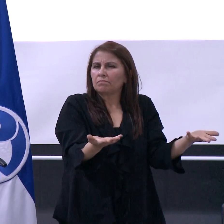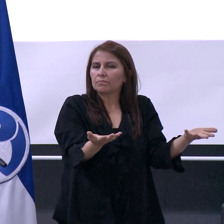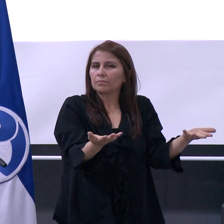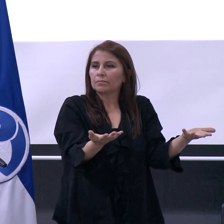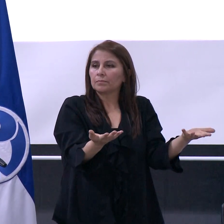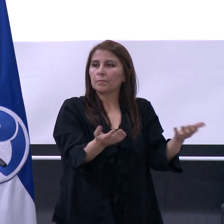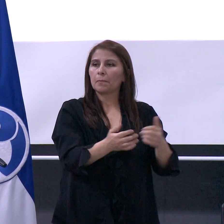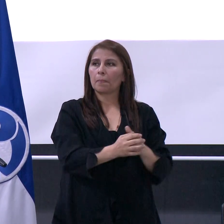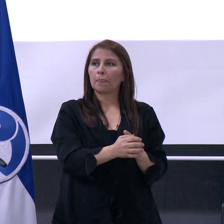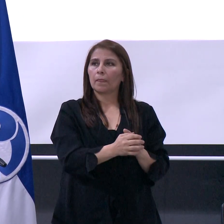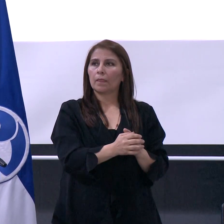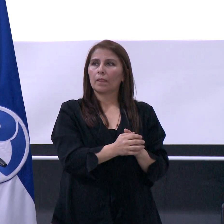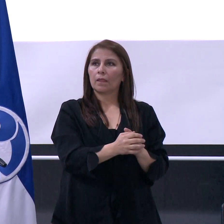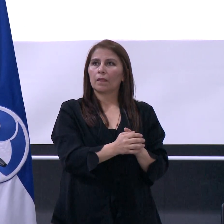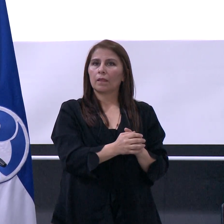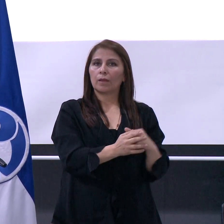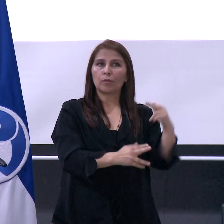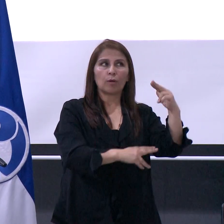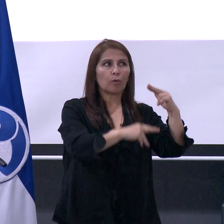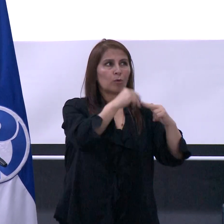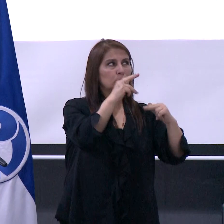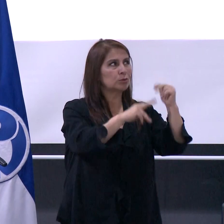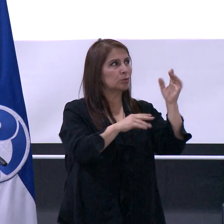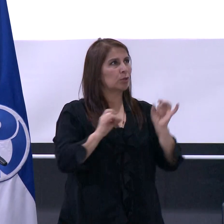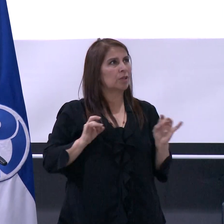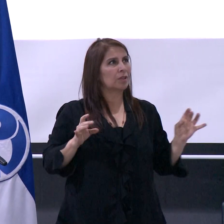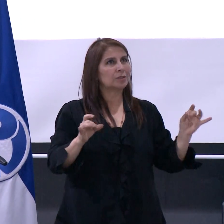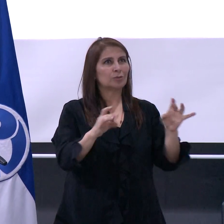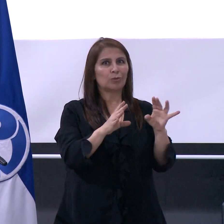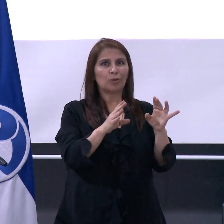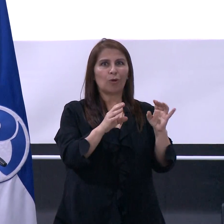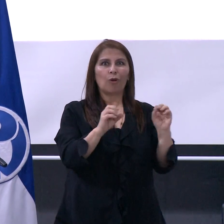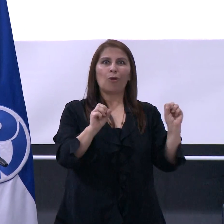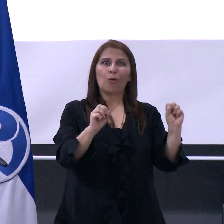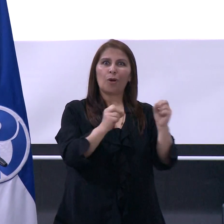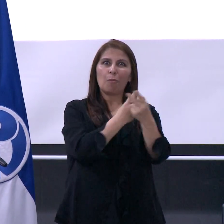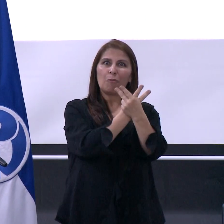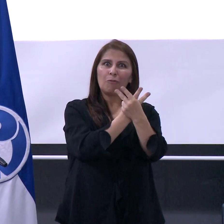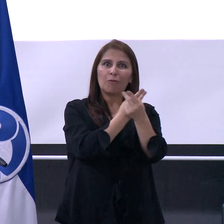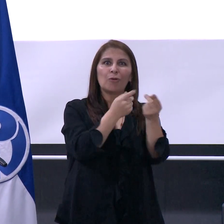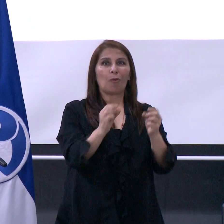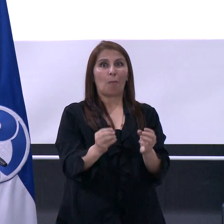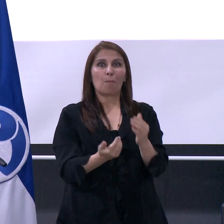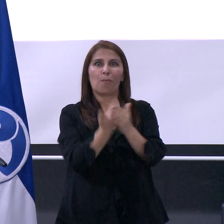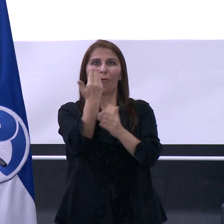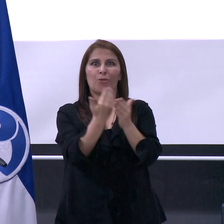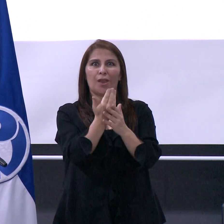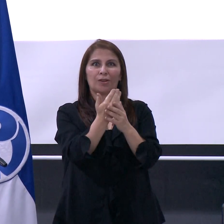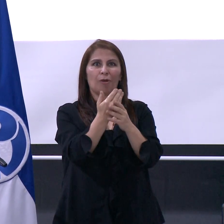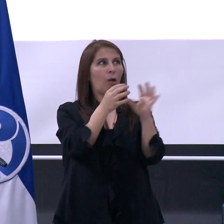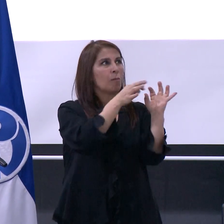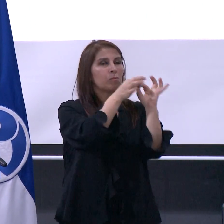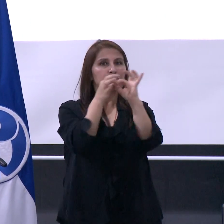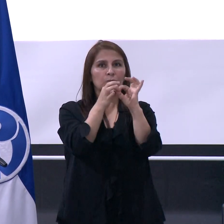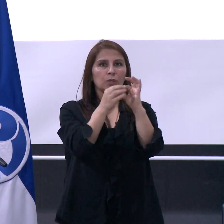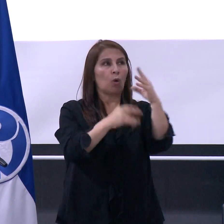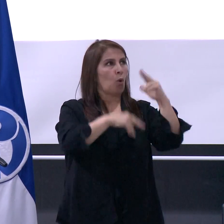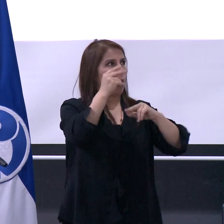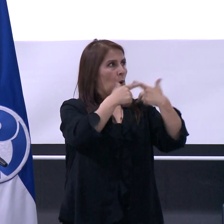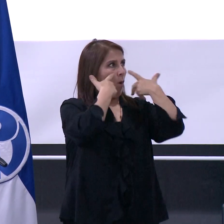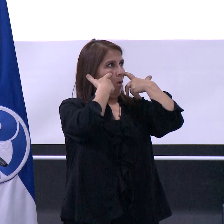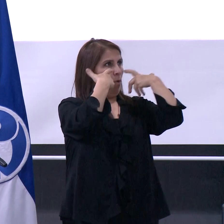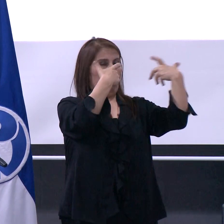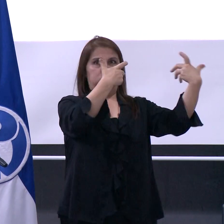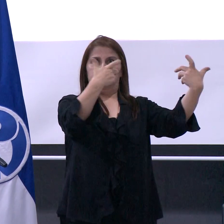que tuvo un ambicioso estilo que combinaba lo republicano con lo moderno era una edificación portentosa